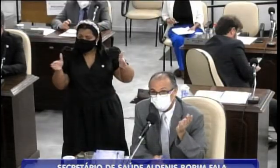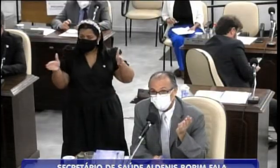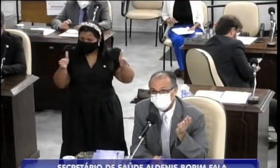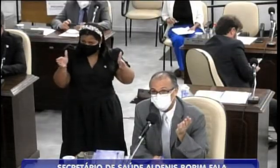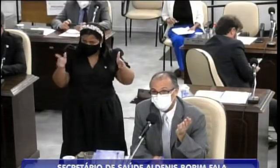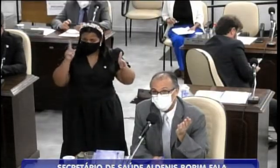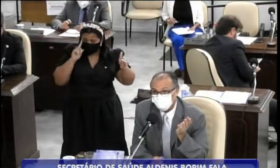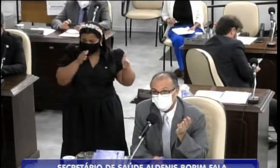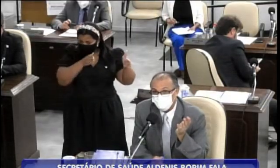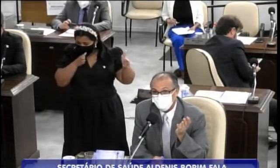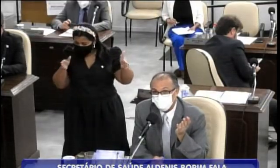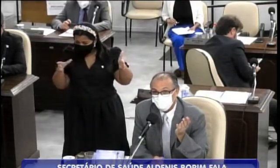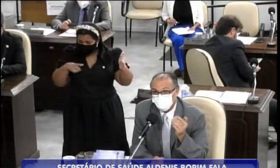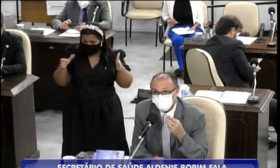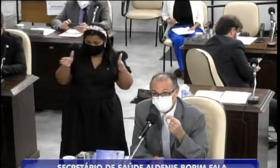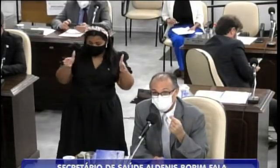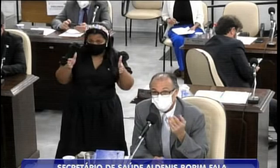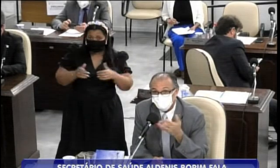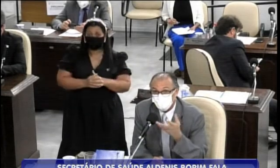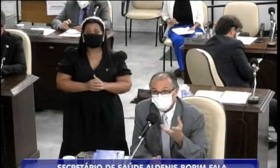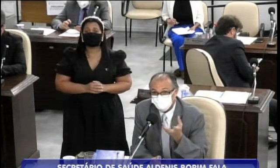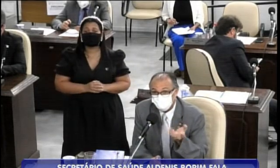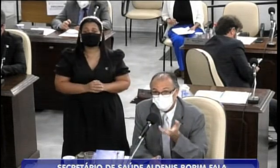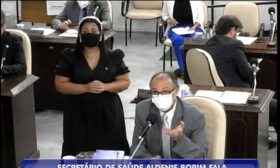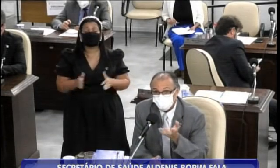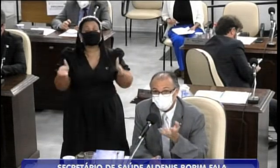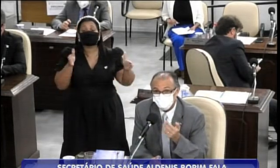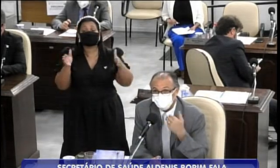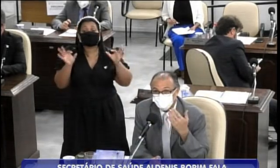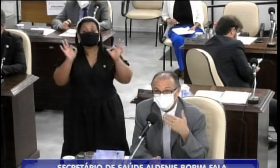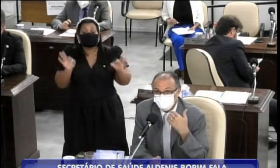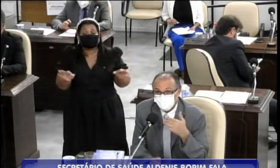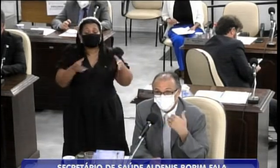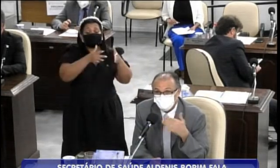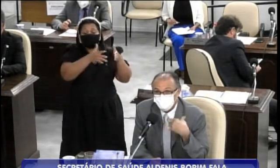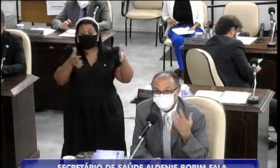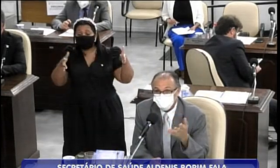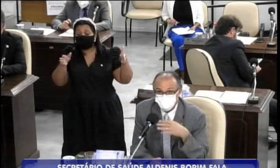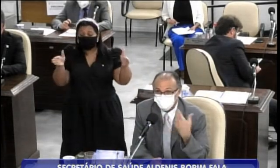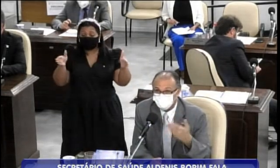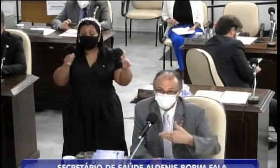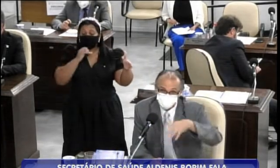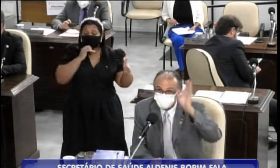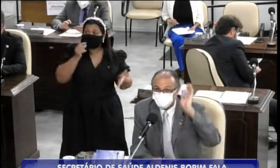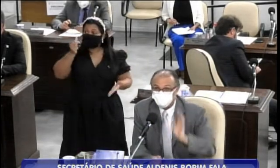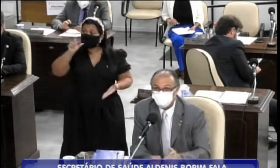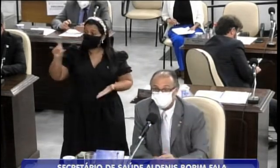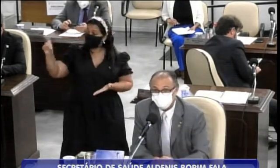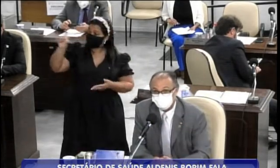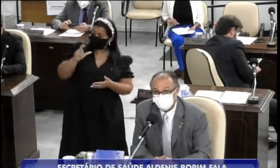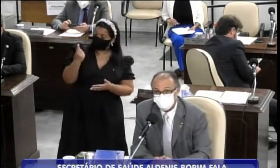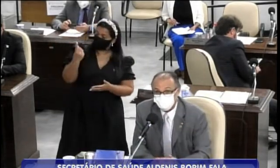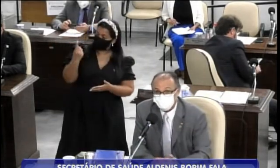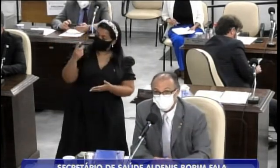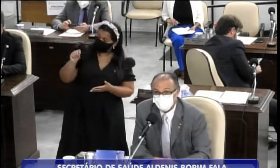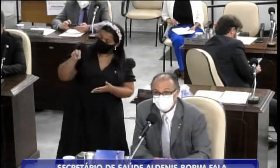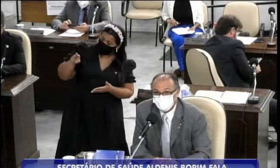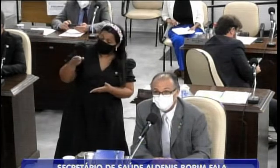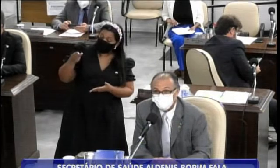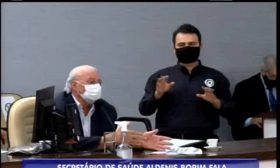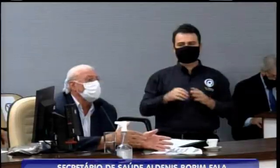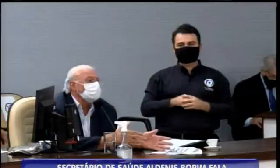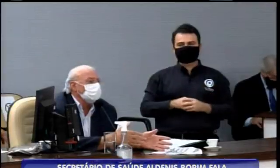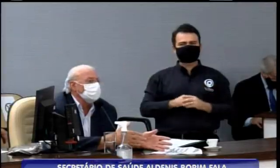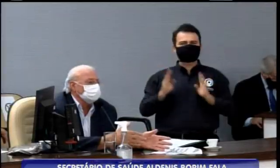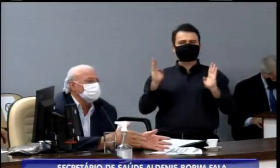Tem prazo isso? Prazo determinado, porque não. Recebe 18 milhões e aí... Daí fica, mas